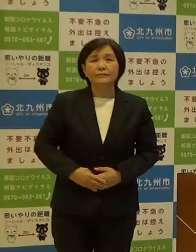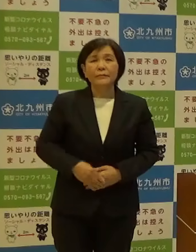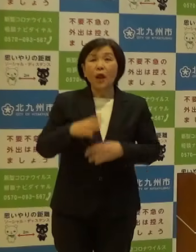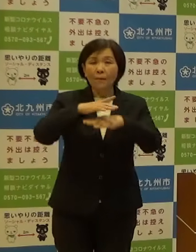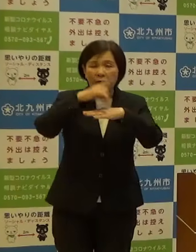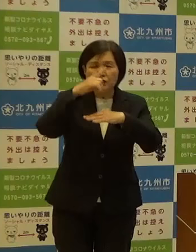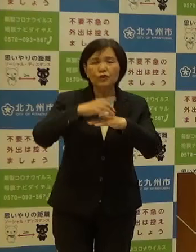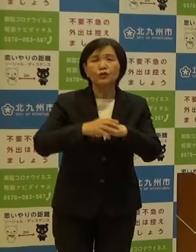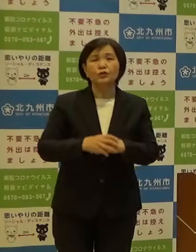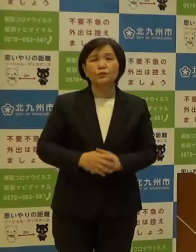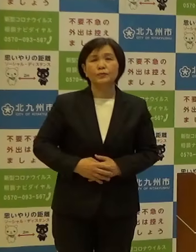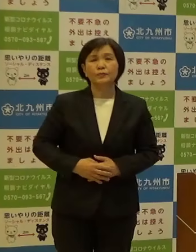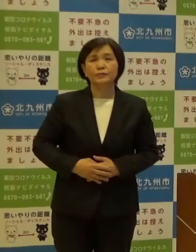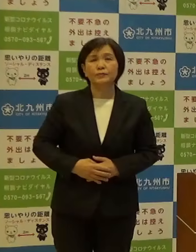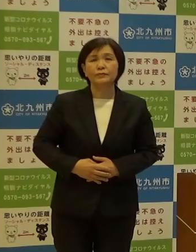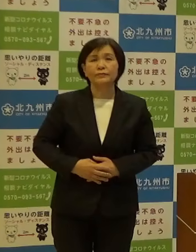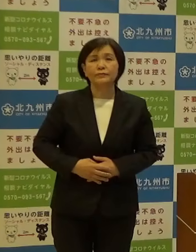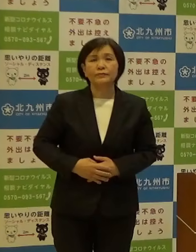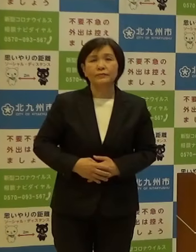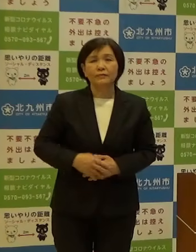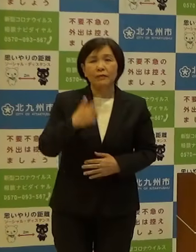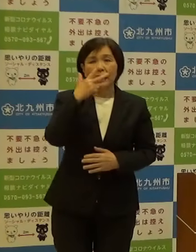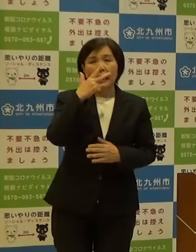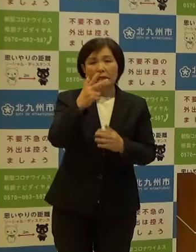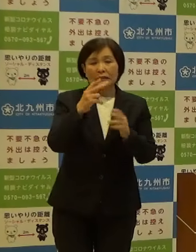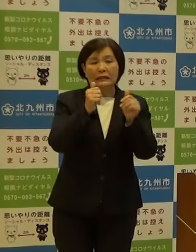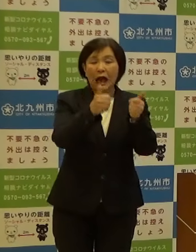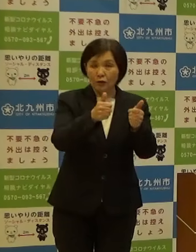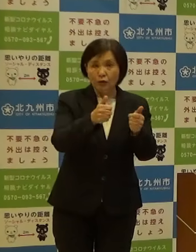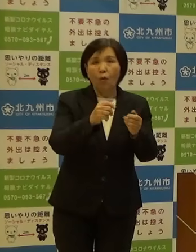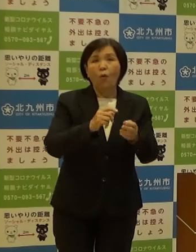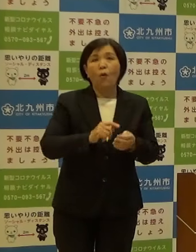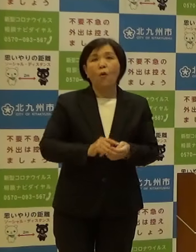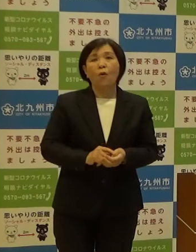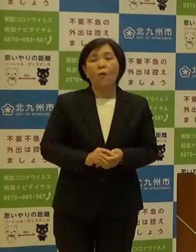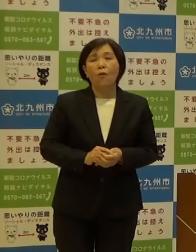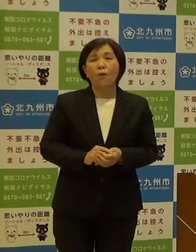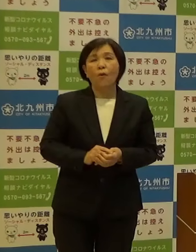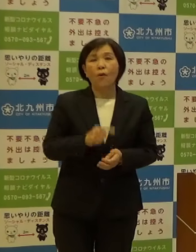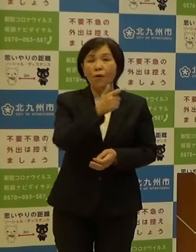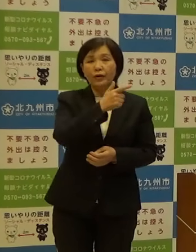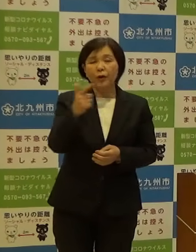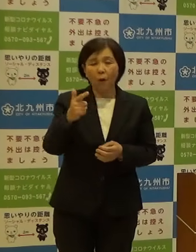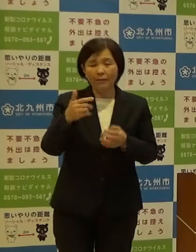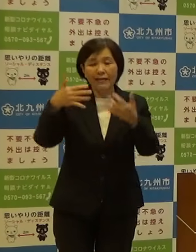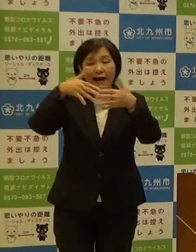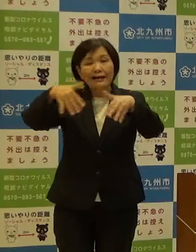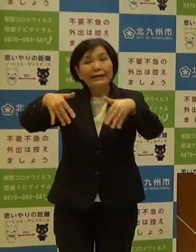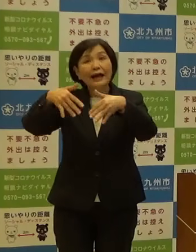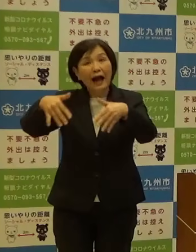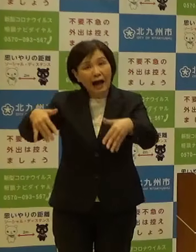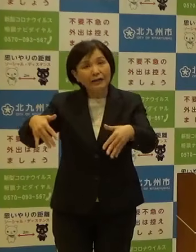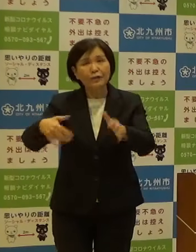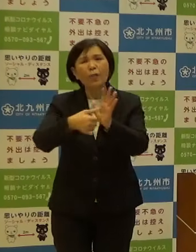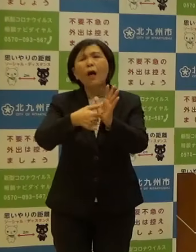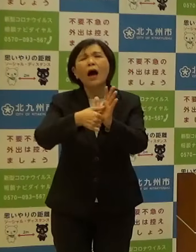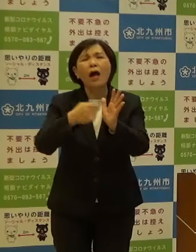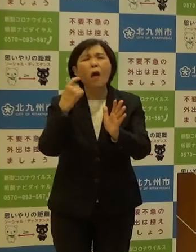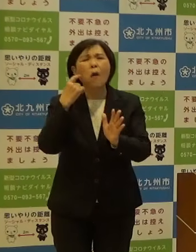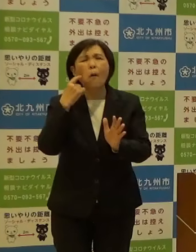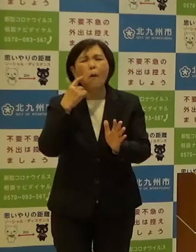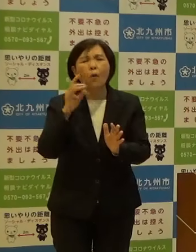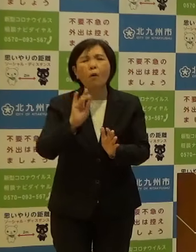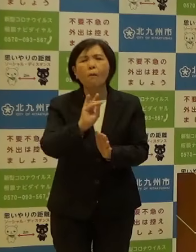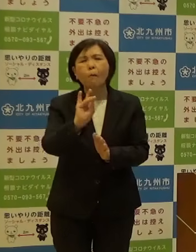まずですね、市役所であったり、いろんな機関の名前を語ってです